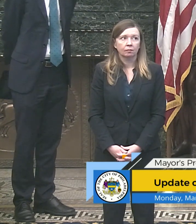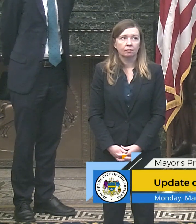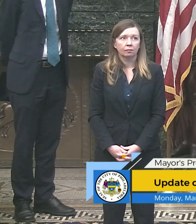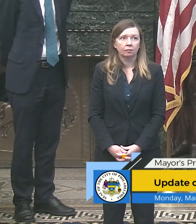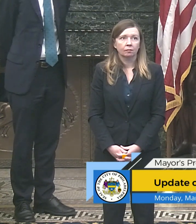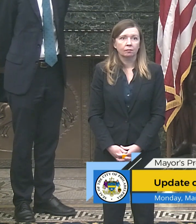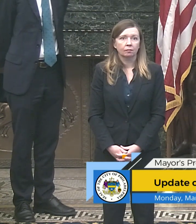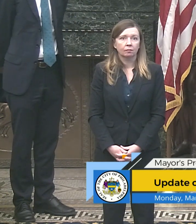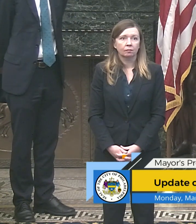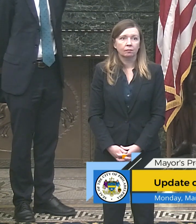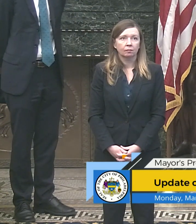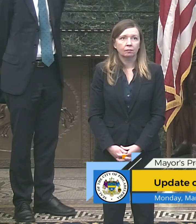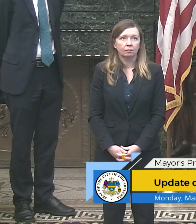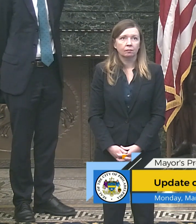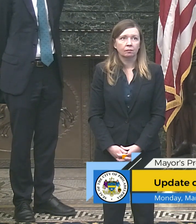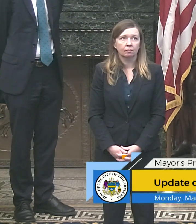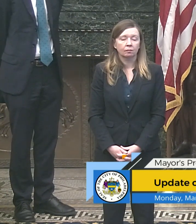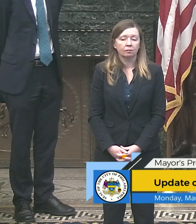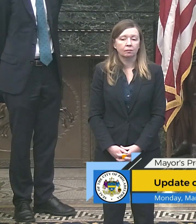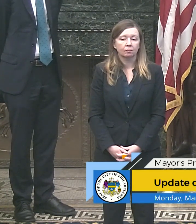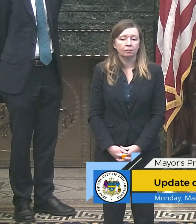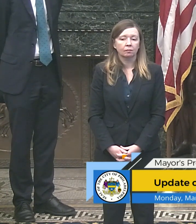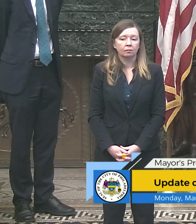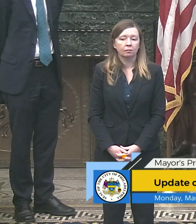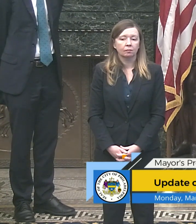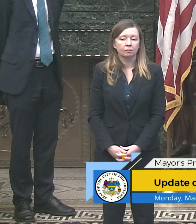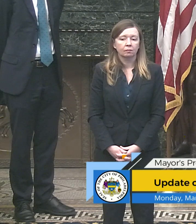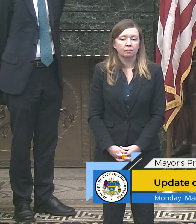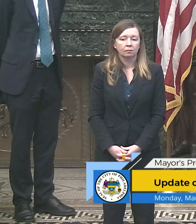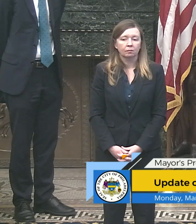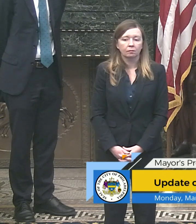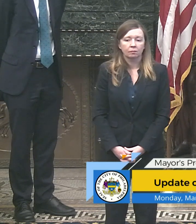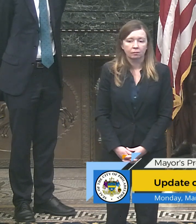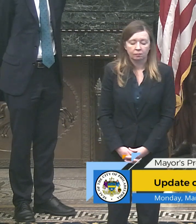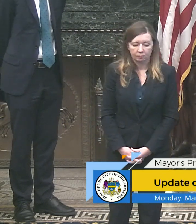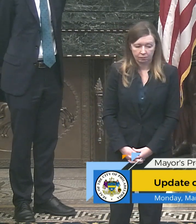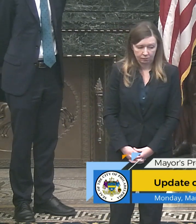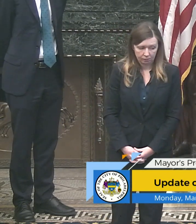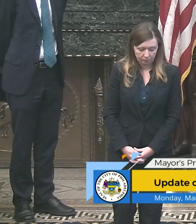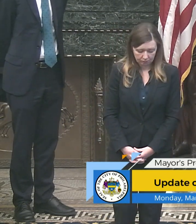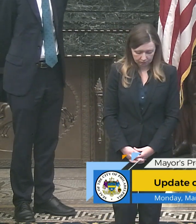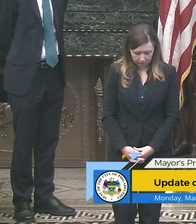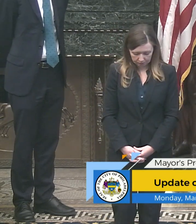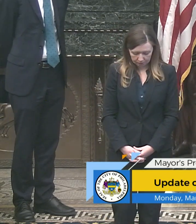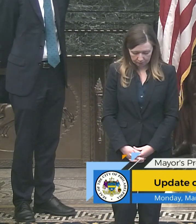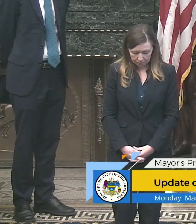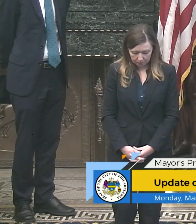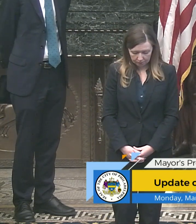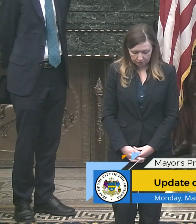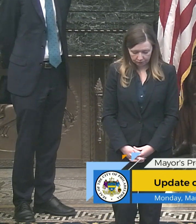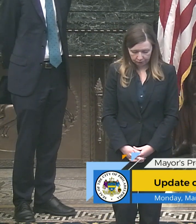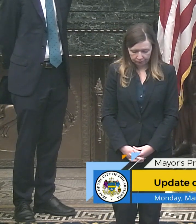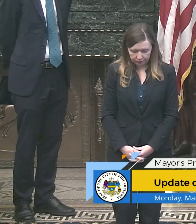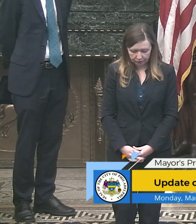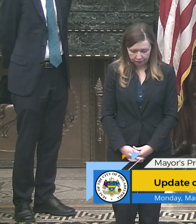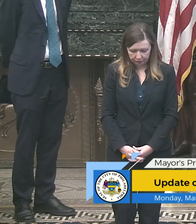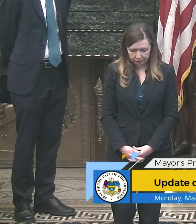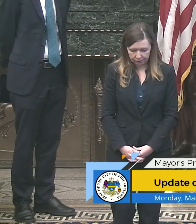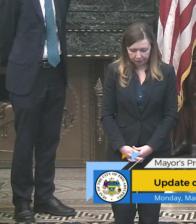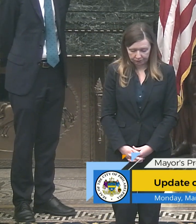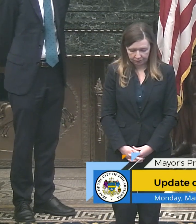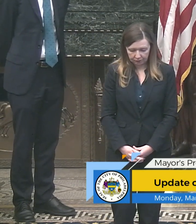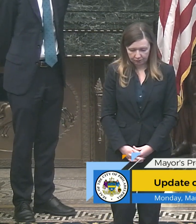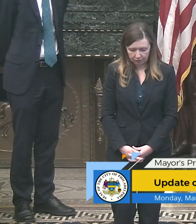pregunta? No, necesariamente no. Es si están en habla o en plática con algún